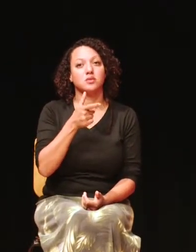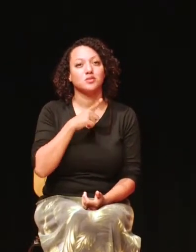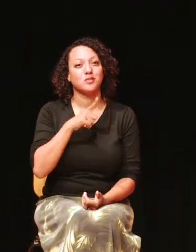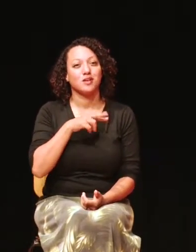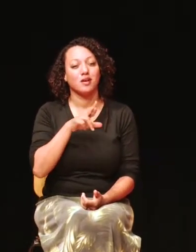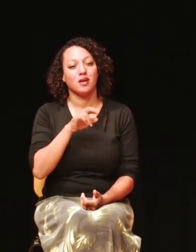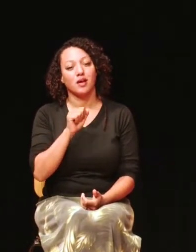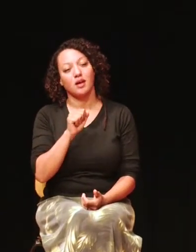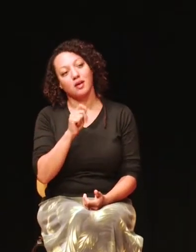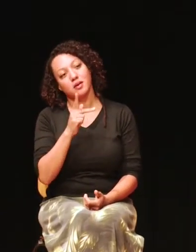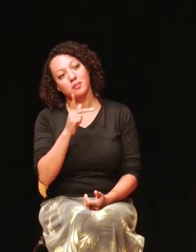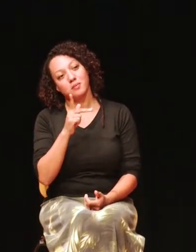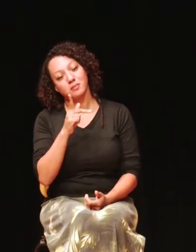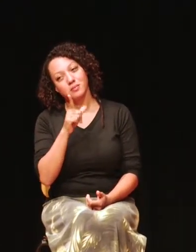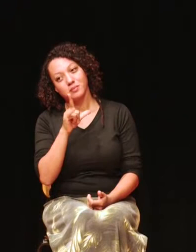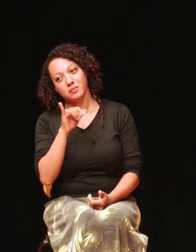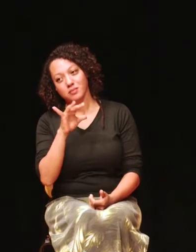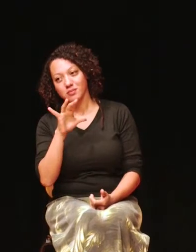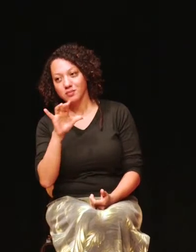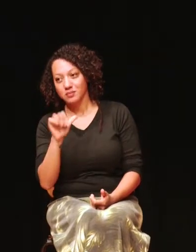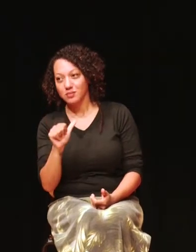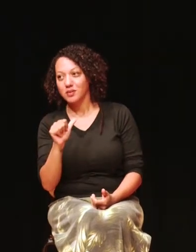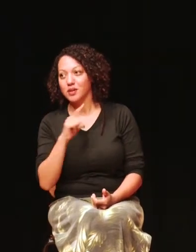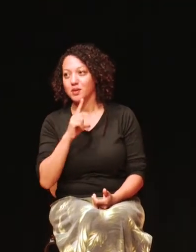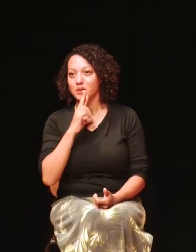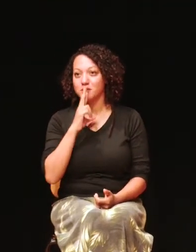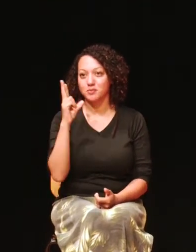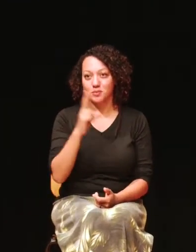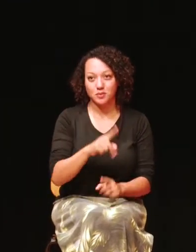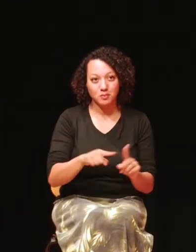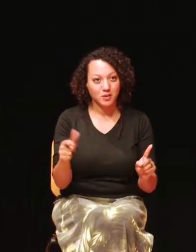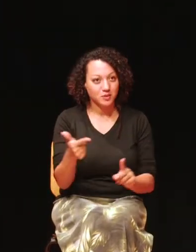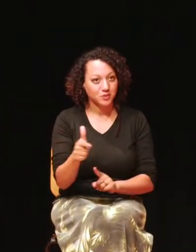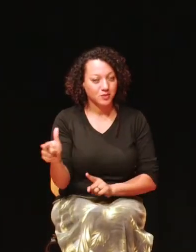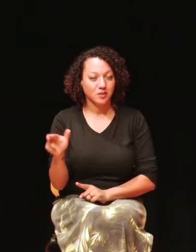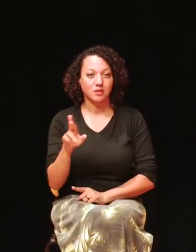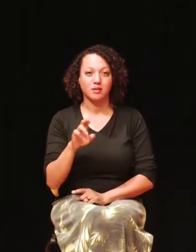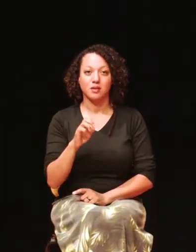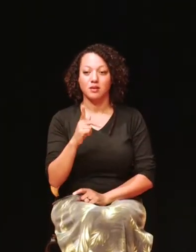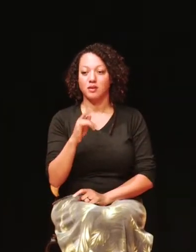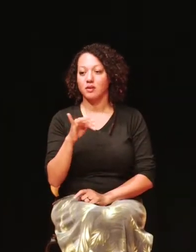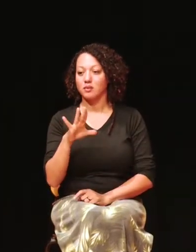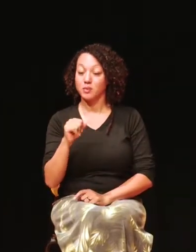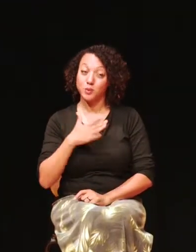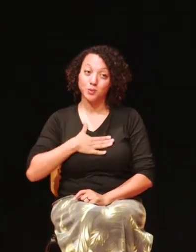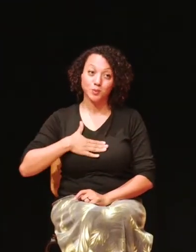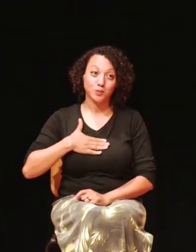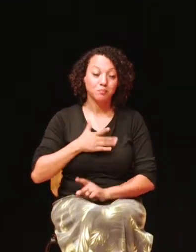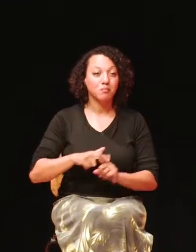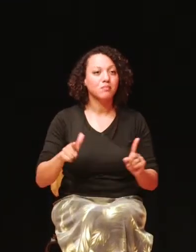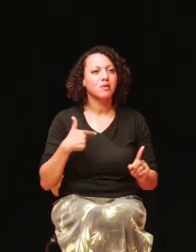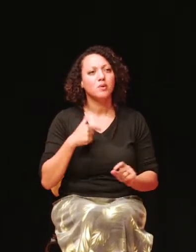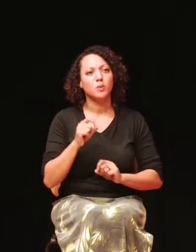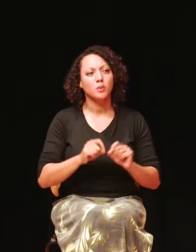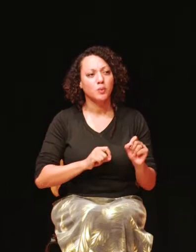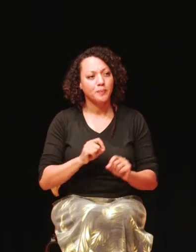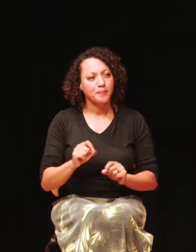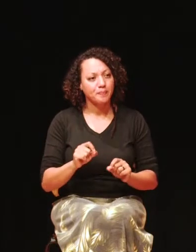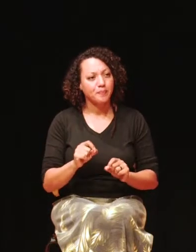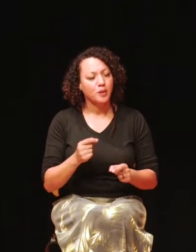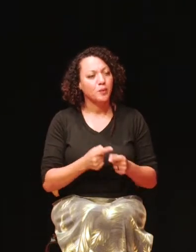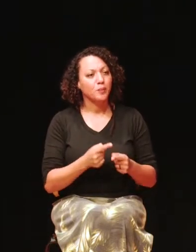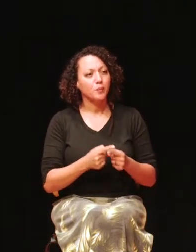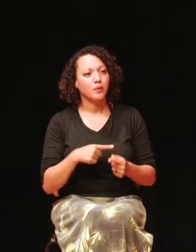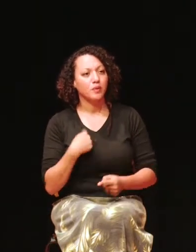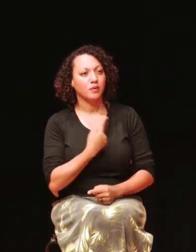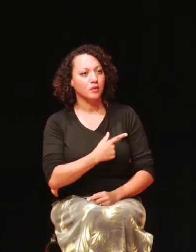réplica, porque eu respondo, mas não tenho réplica, gostaria de ouvi-las. É o seguinte, por que